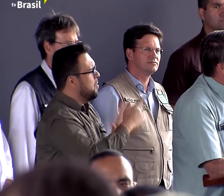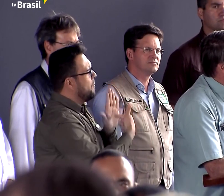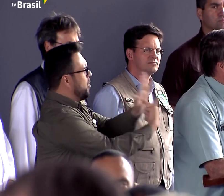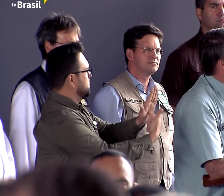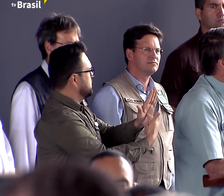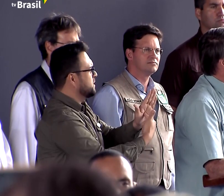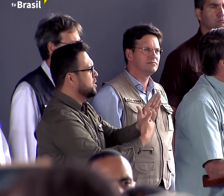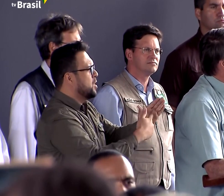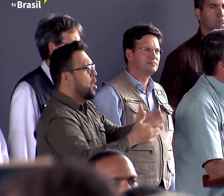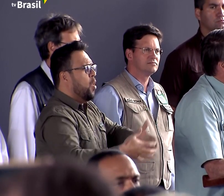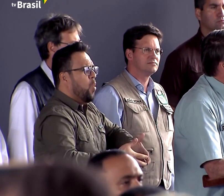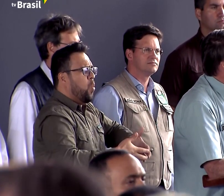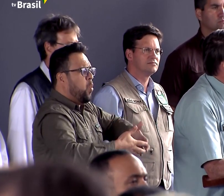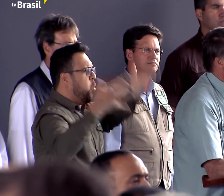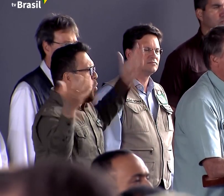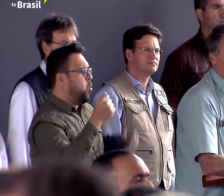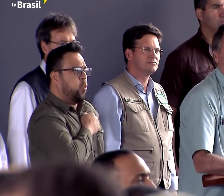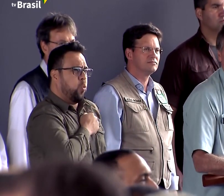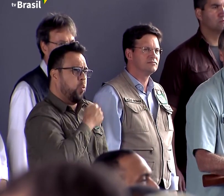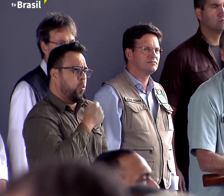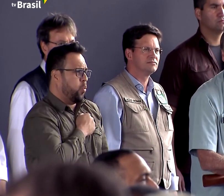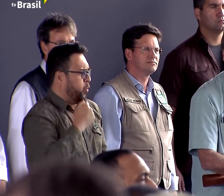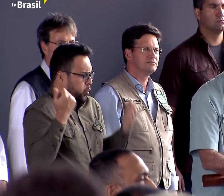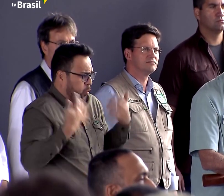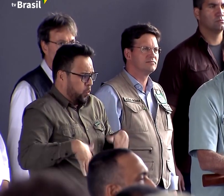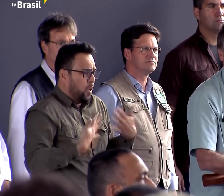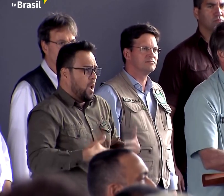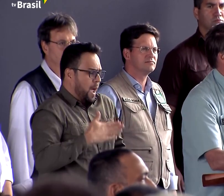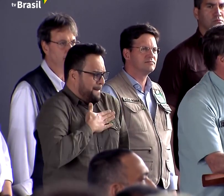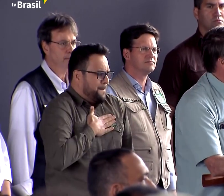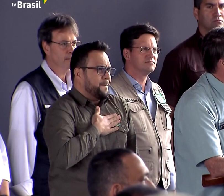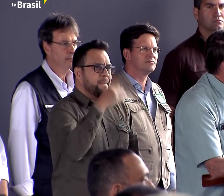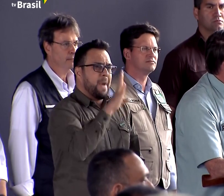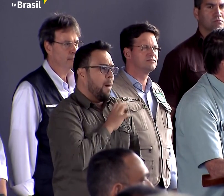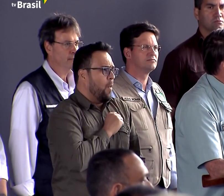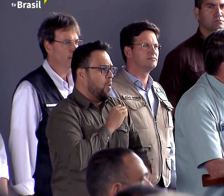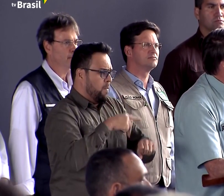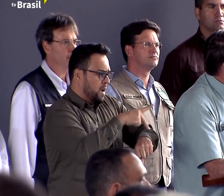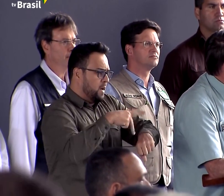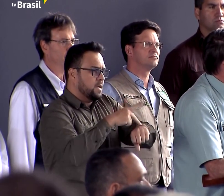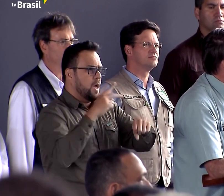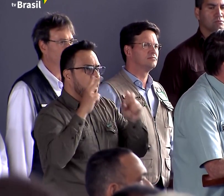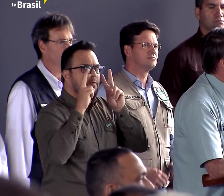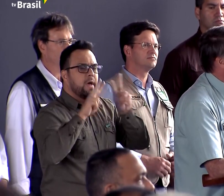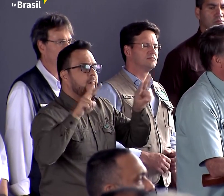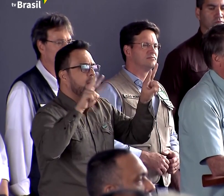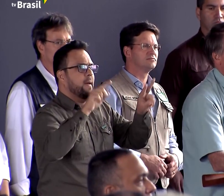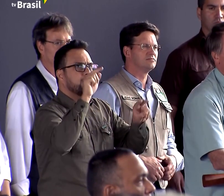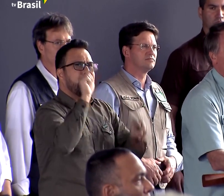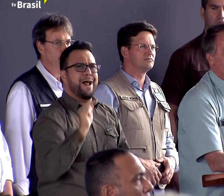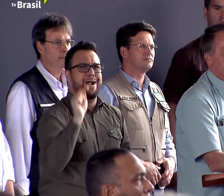jueces de la corte suprema- a los que acusa de querer perjudicarlo bolsonaro libra una batalla desde hace meses con los jueces del supremo tribunal